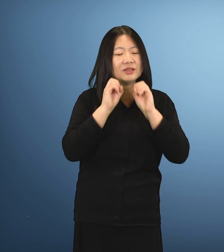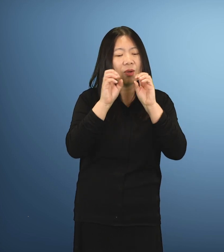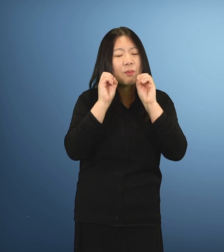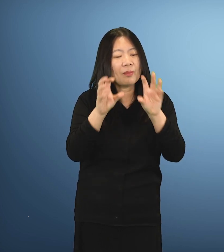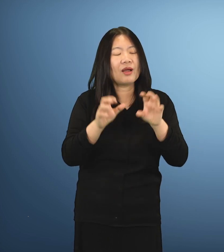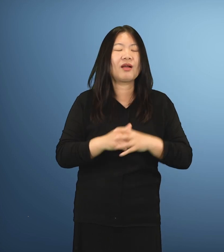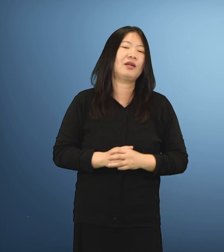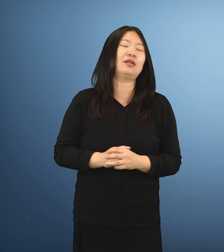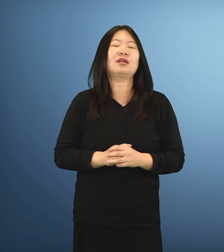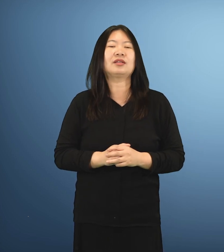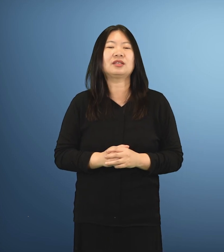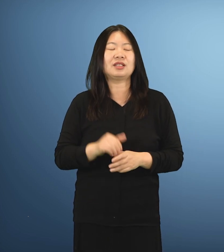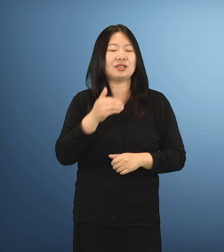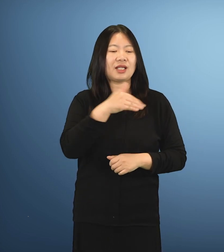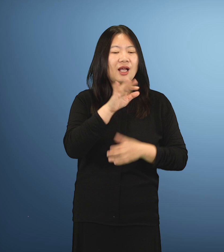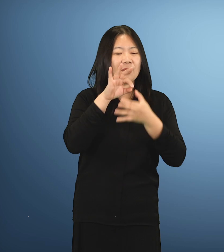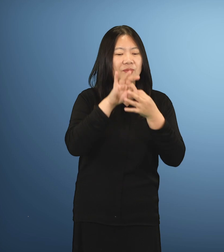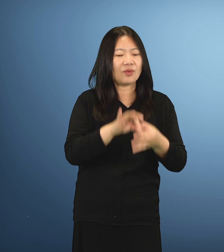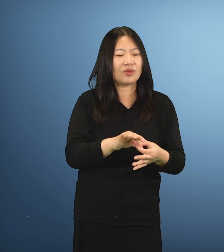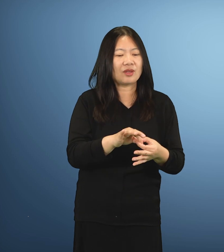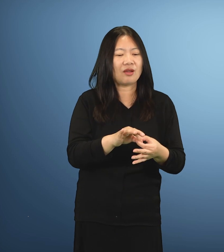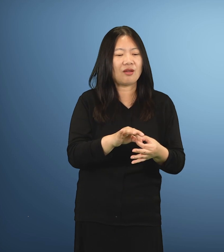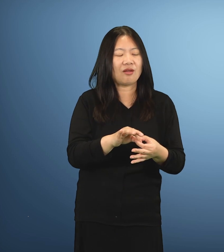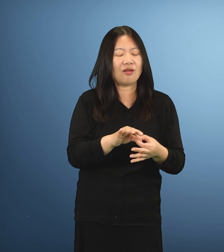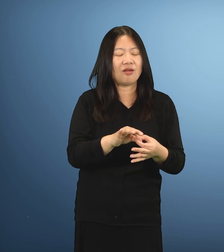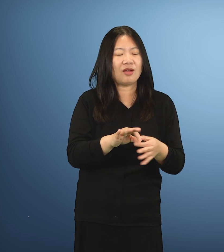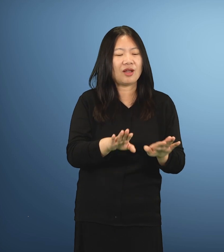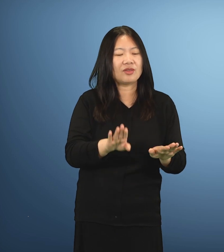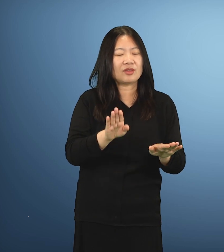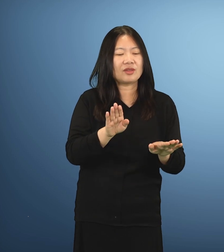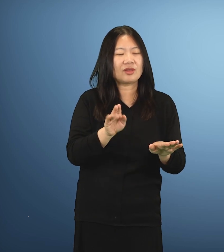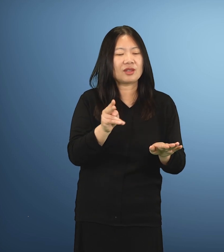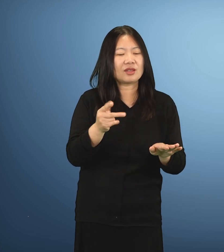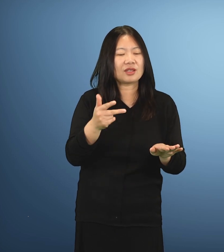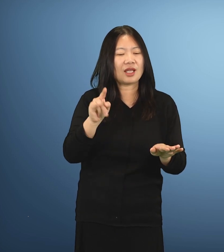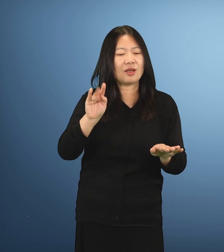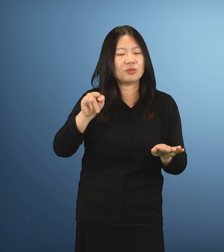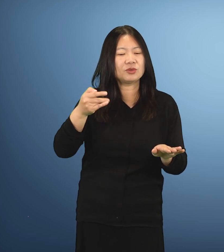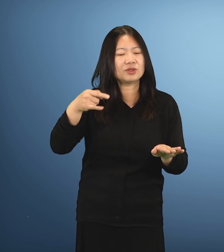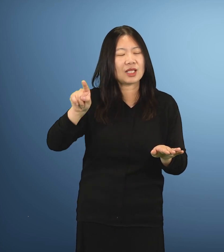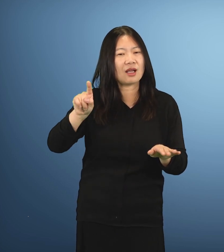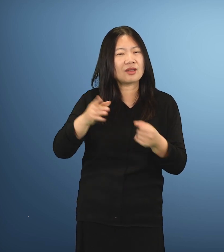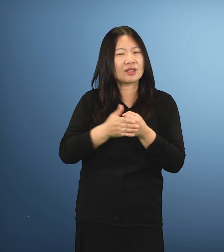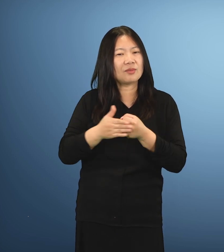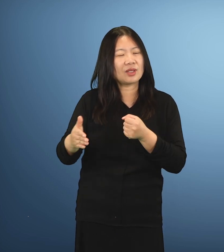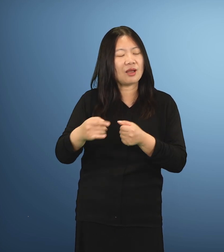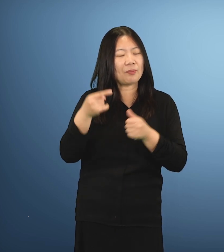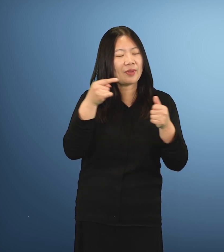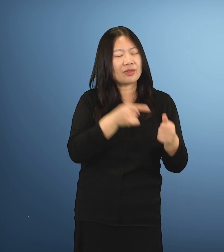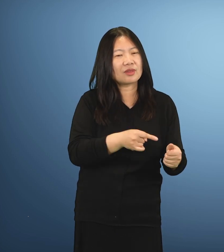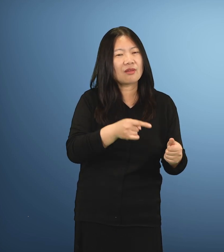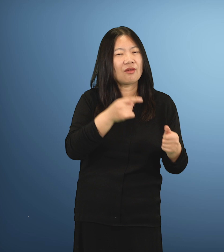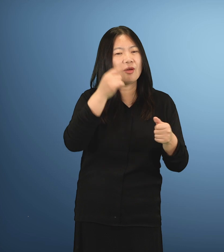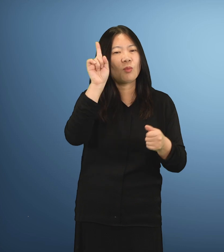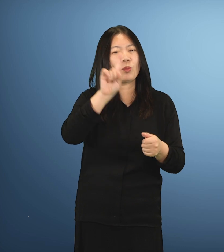전파하여. 여기 가면서라는 말은 현재 분사예요. 그러면 이 명령은